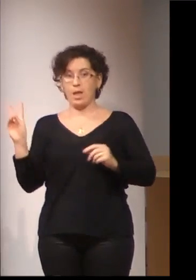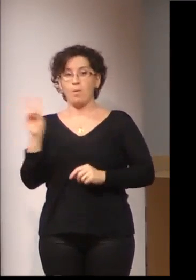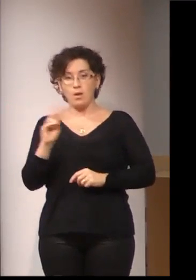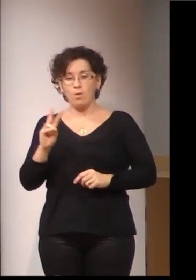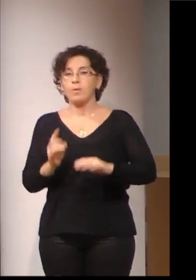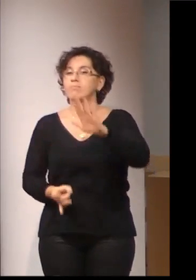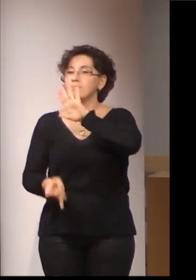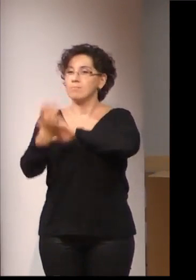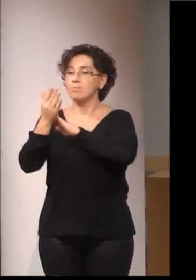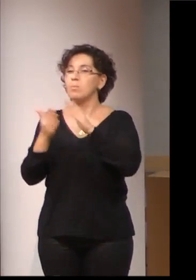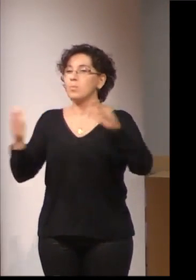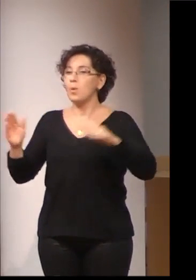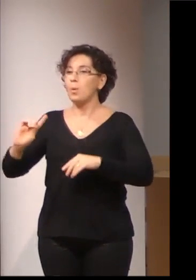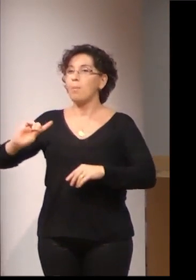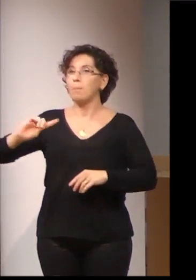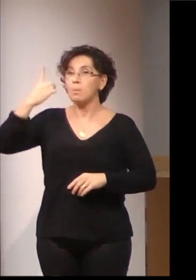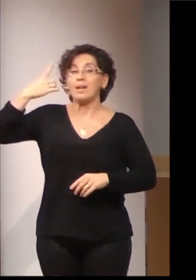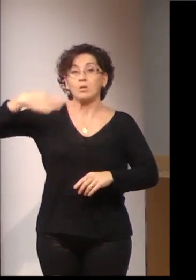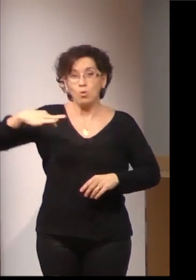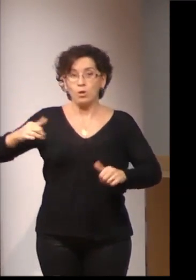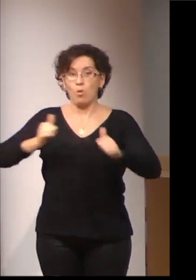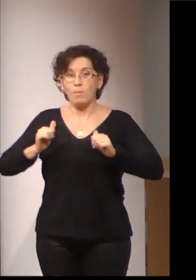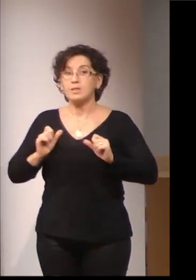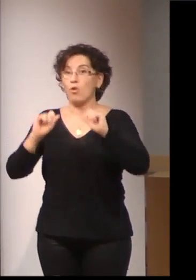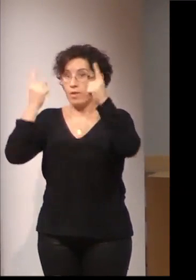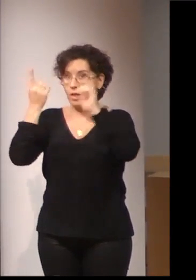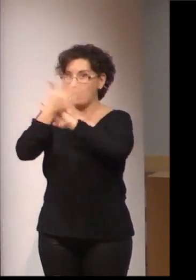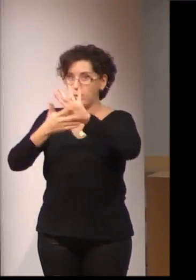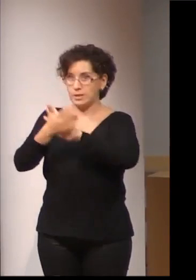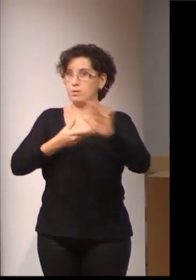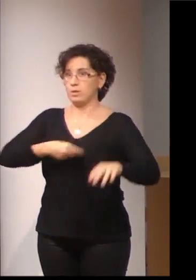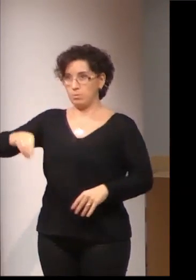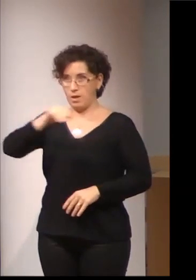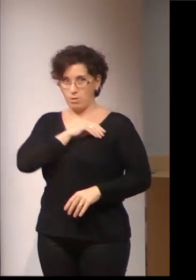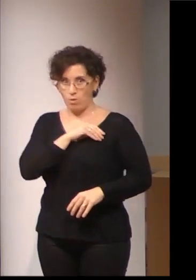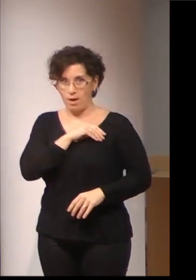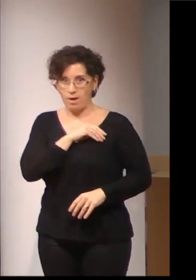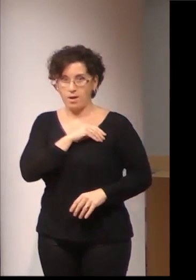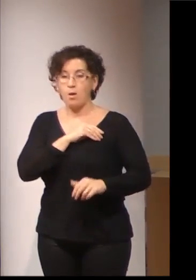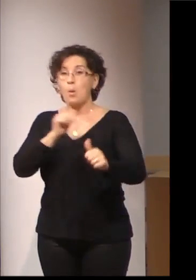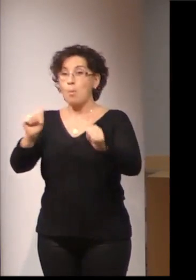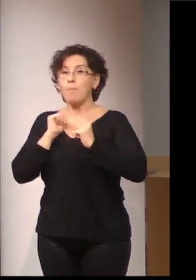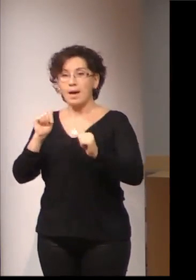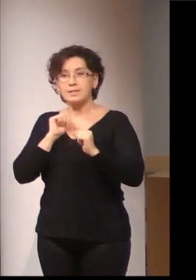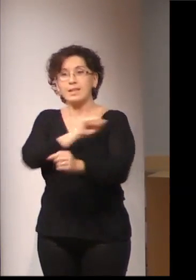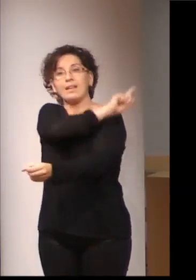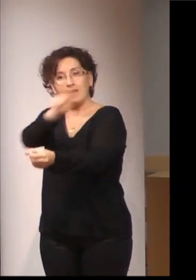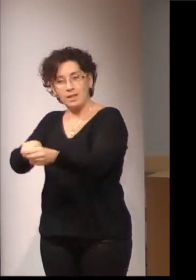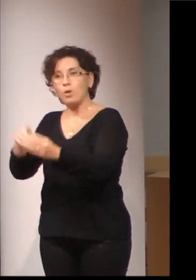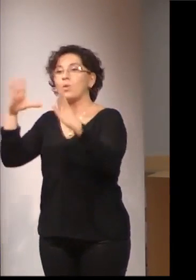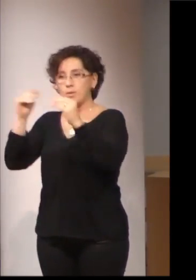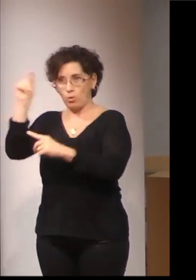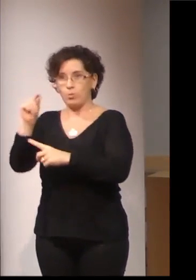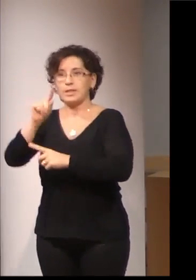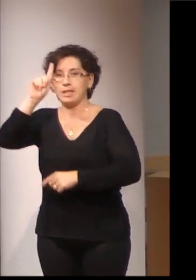implanta el primer y único máster oficial sobre lengua de signos española. Un máster en el que participa también la Universidad Complutense